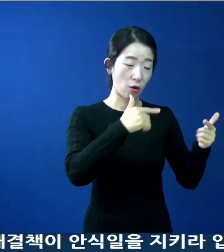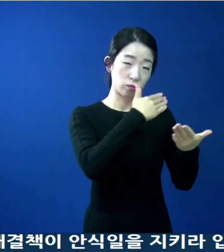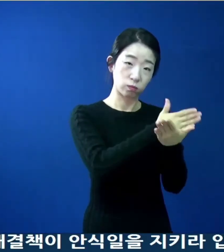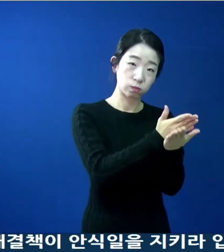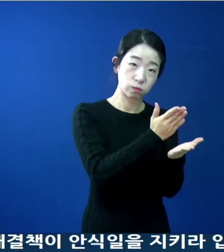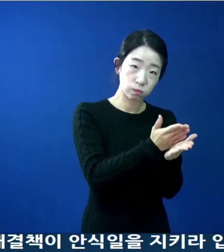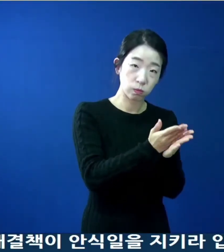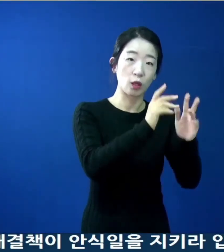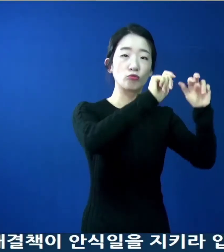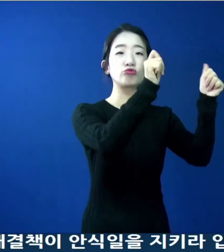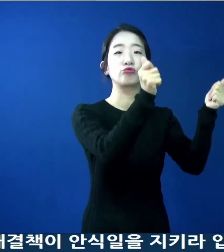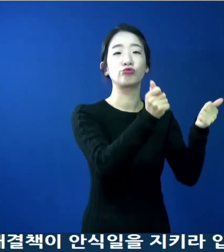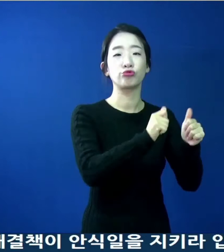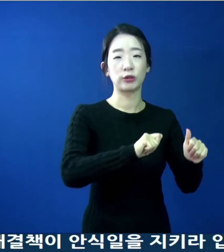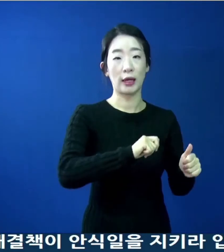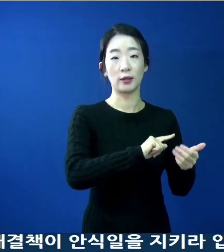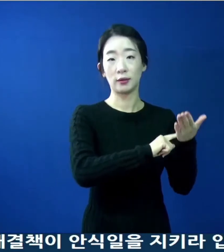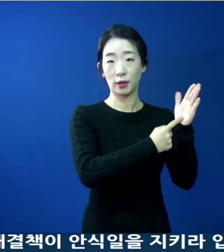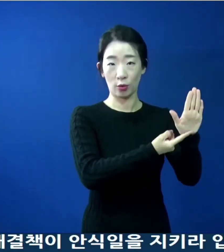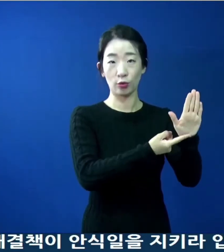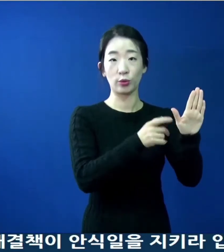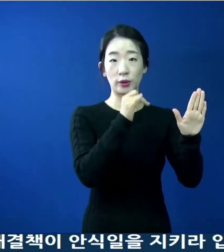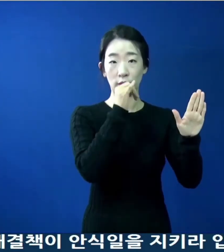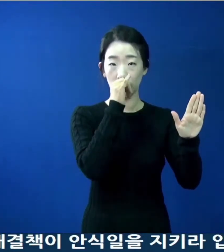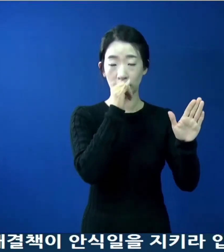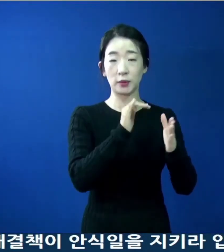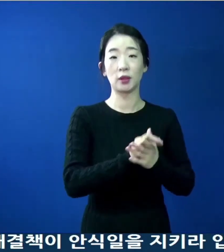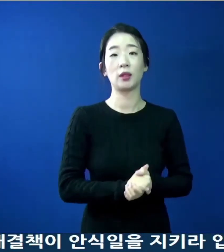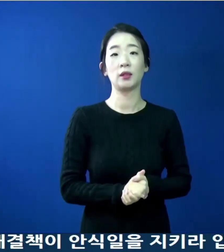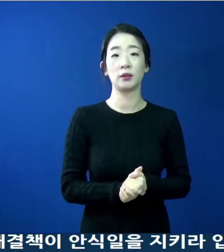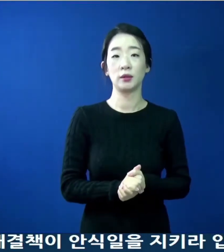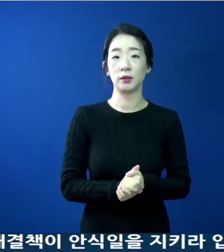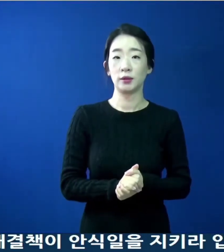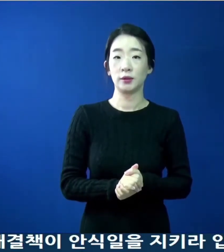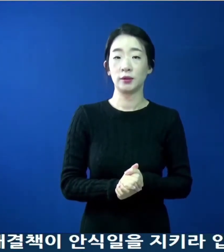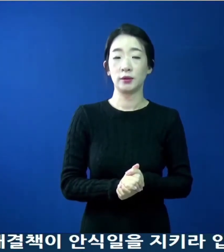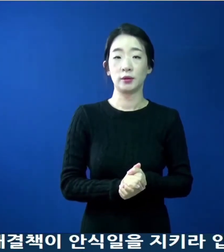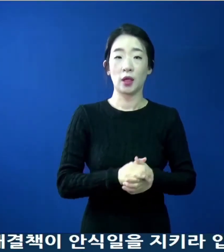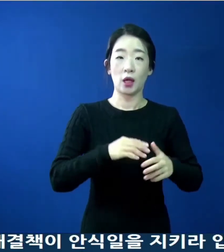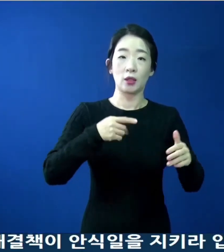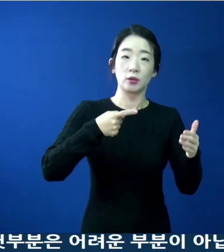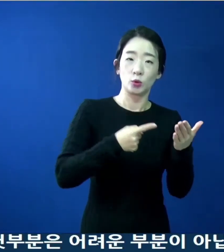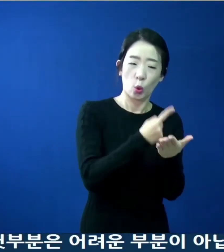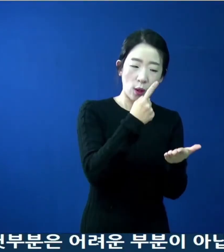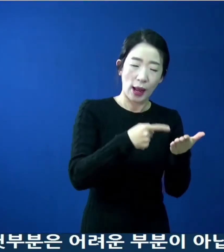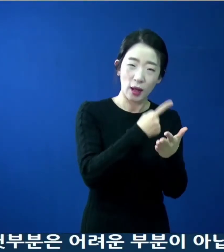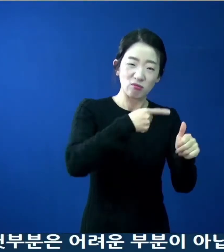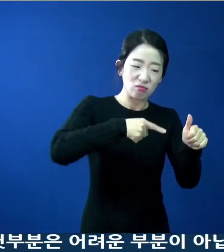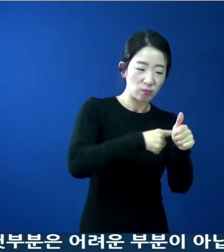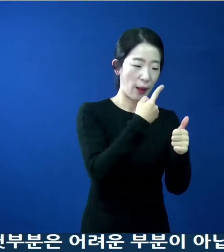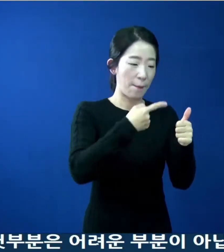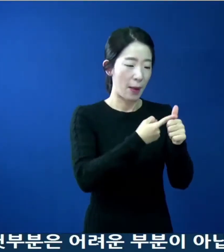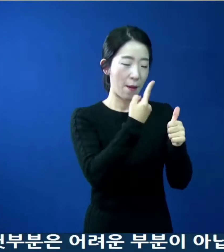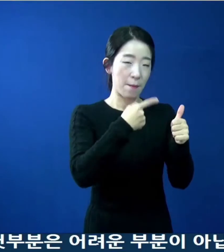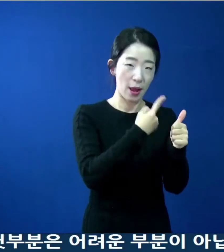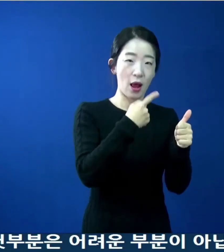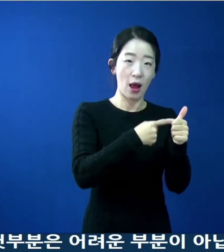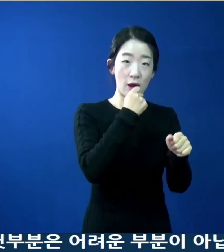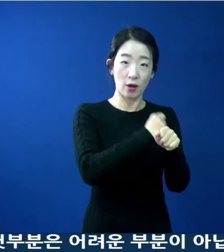나오고 있습니다. 읽어가시면서 눈여겨보시기 바랍니다. 조각한 것,